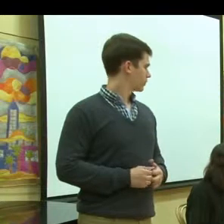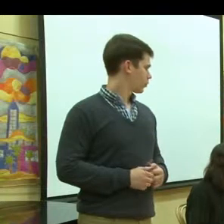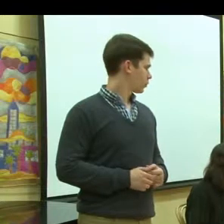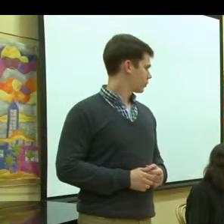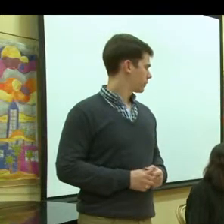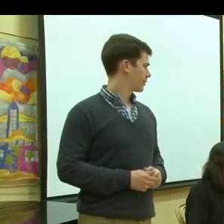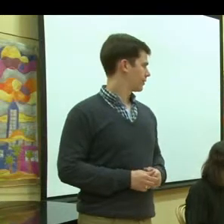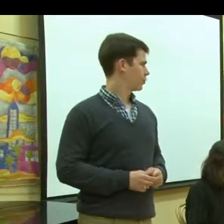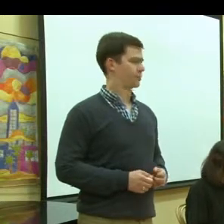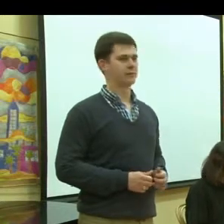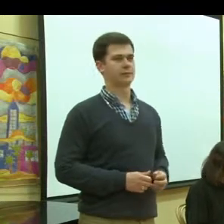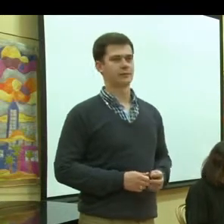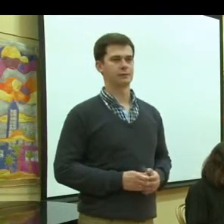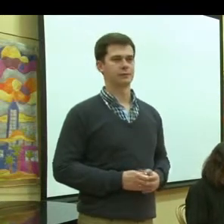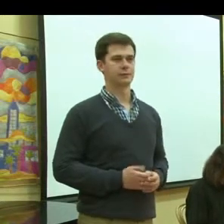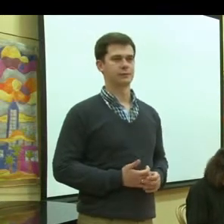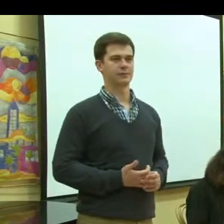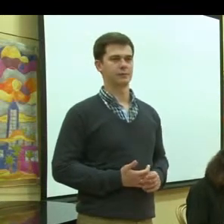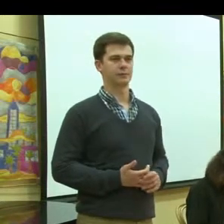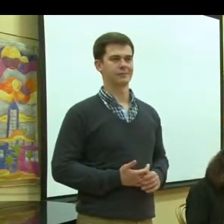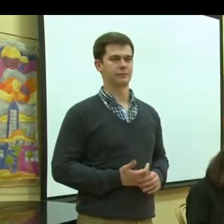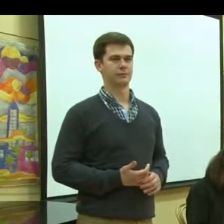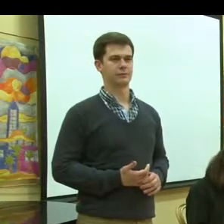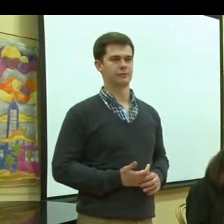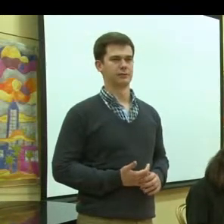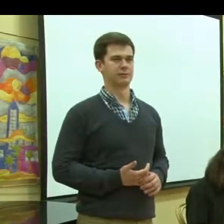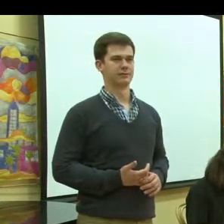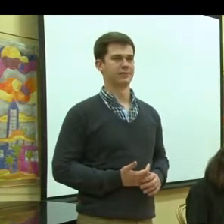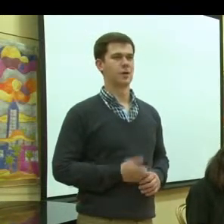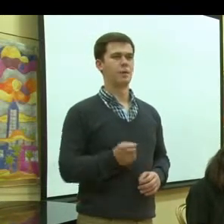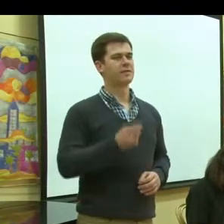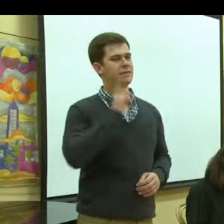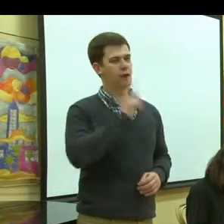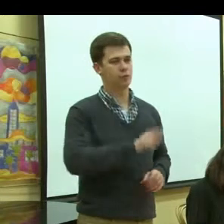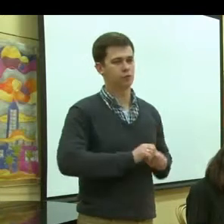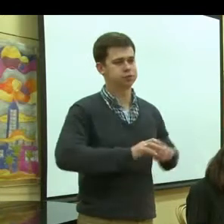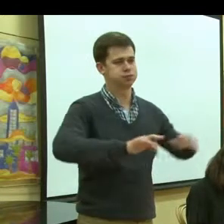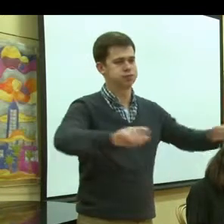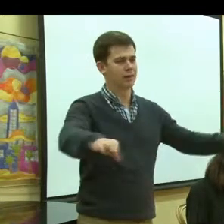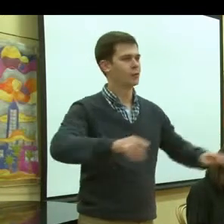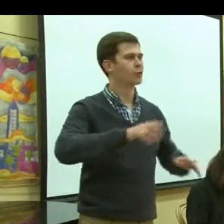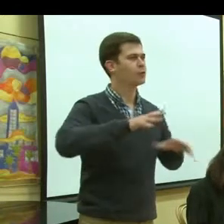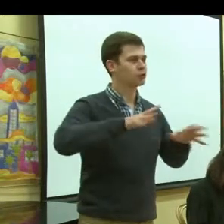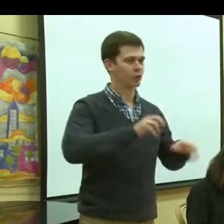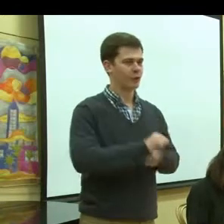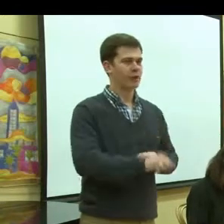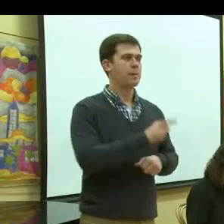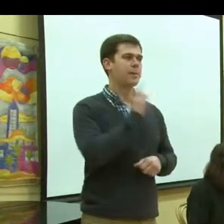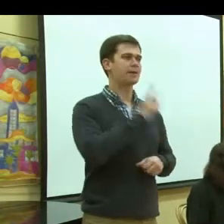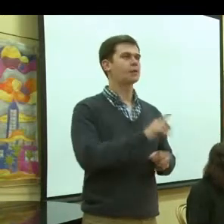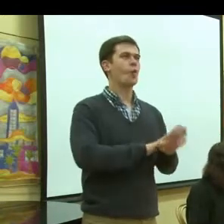Polaków jest mucho, na parte futbol, lo que era largo. Generalnie jest bardzo dużo tych Polaków, ale to głównie futbol, tu może wymienić nazwiska.